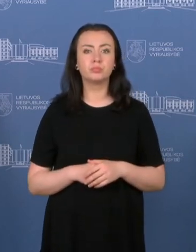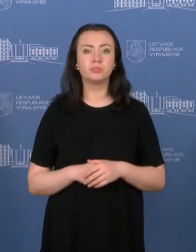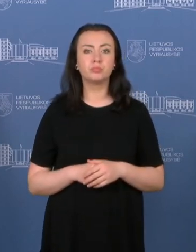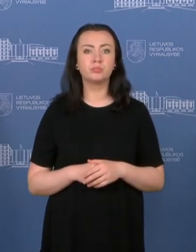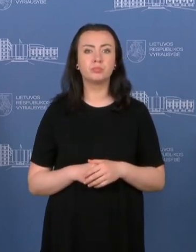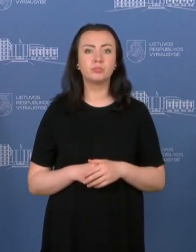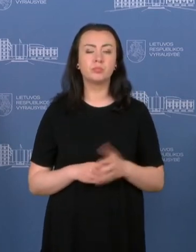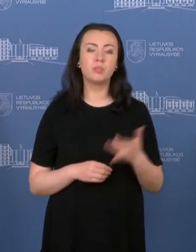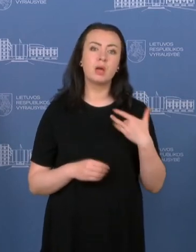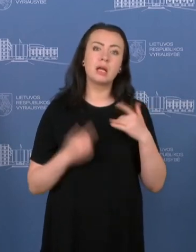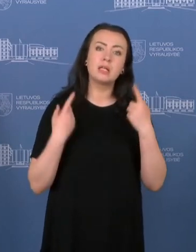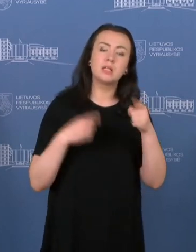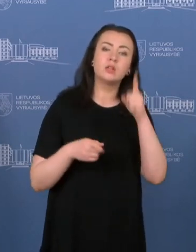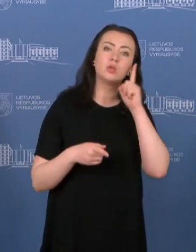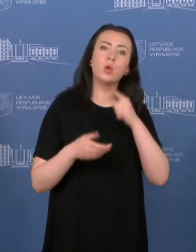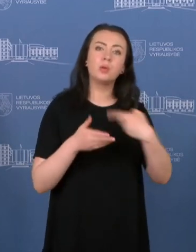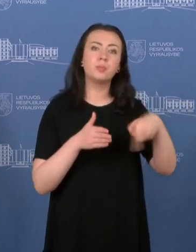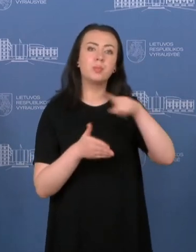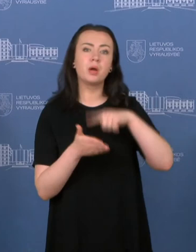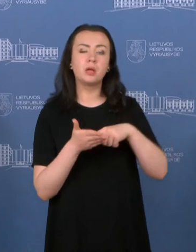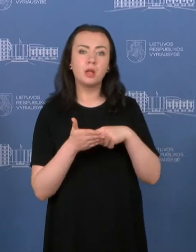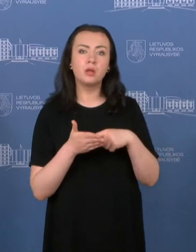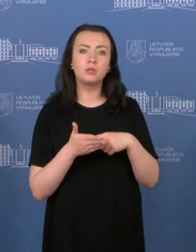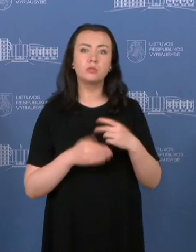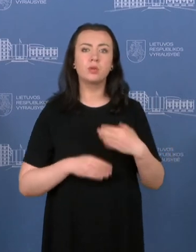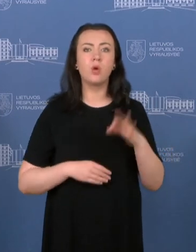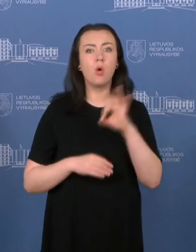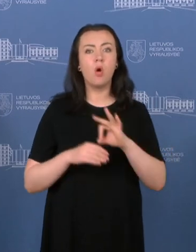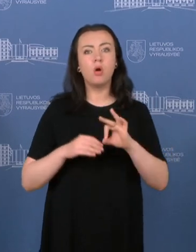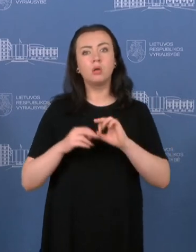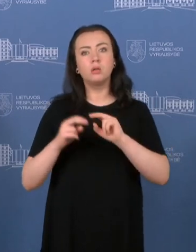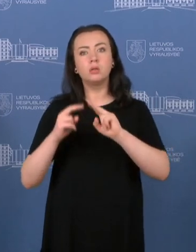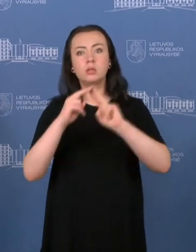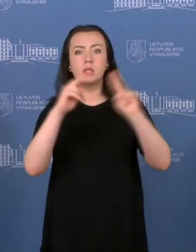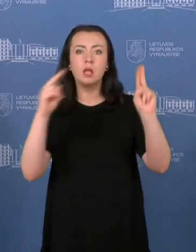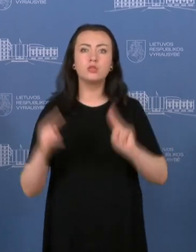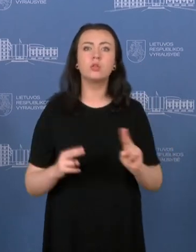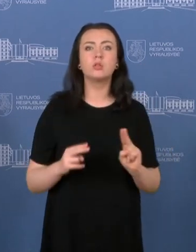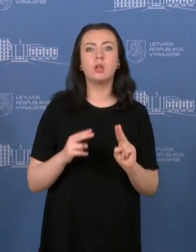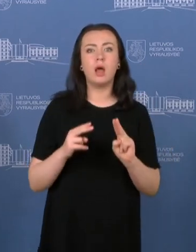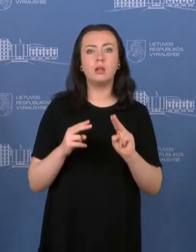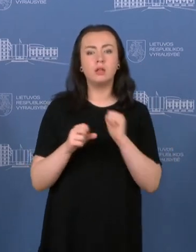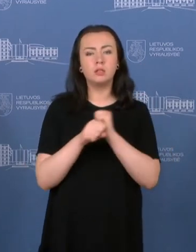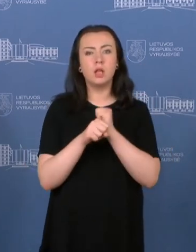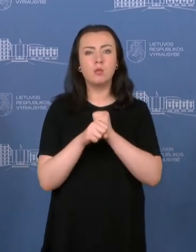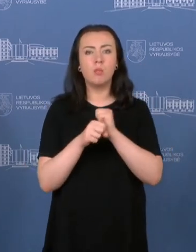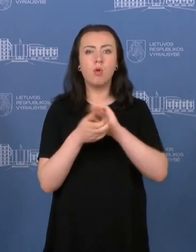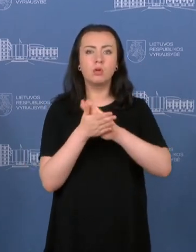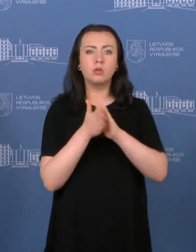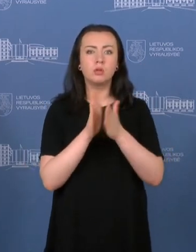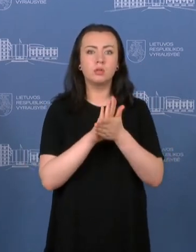Norėtumėte paklausti ministro ar viceministrės dėl nacionalinės klimato kaitos valdymo darbotvarkės?